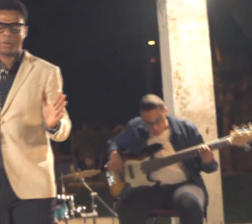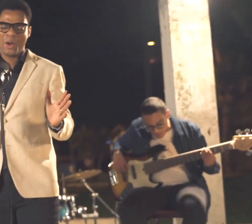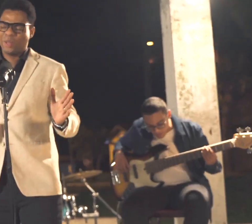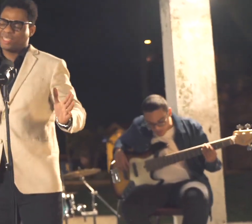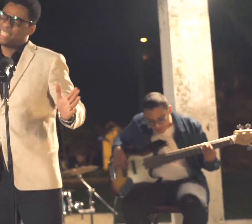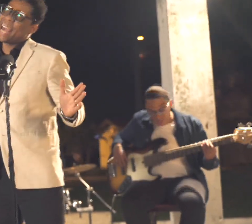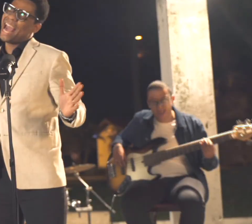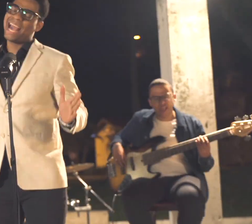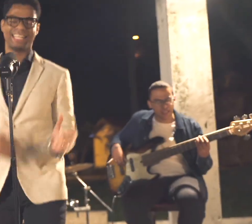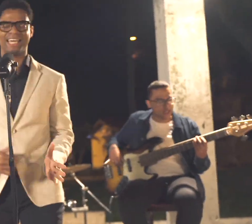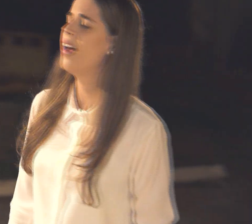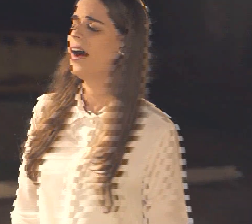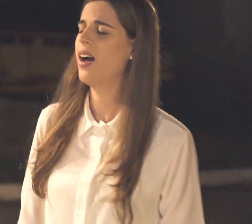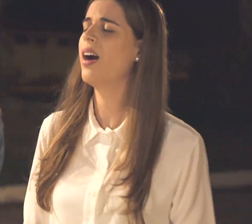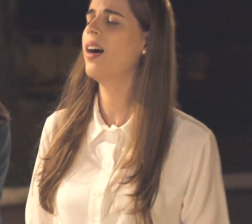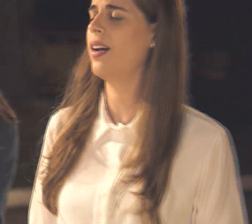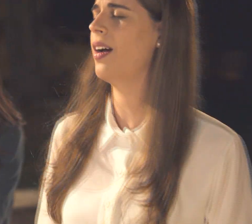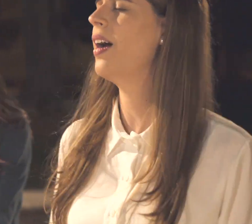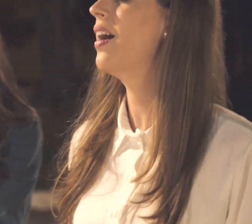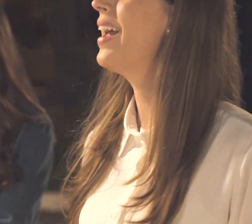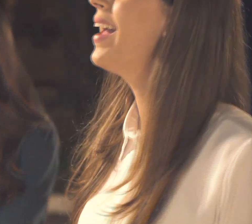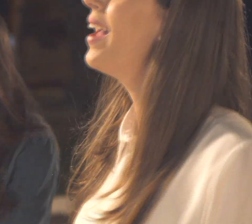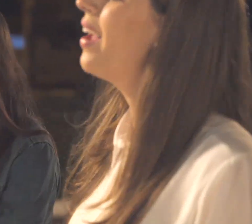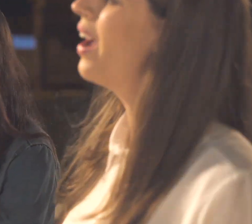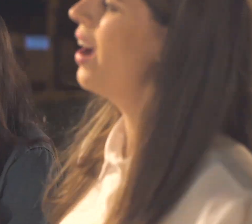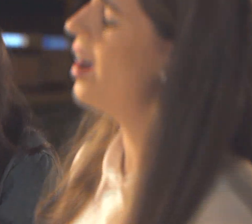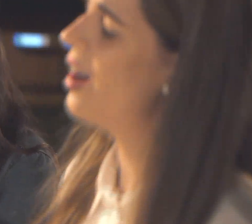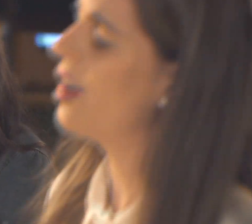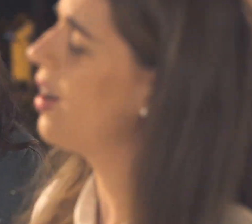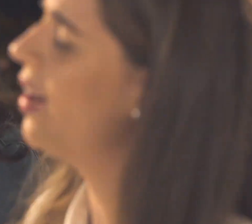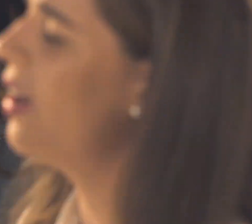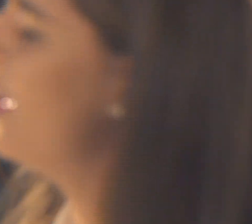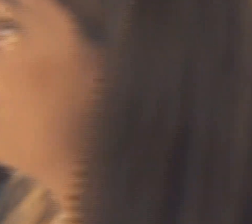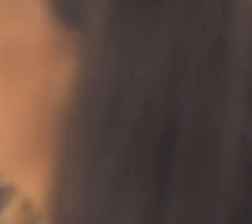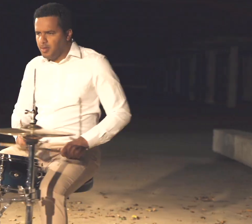Desejo é prosseguir, meu destino é